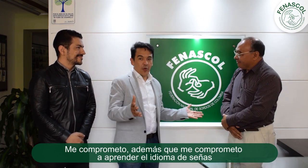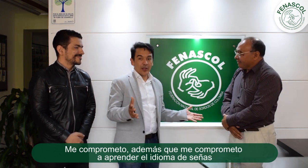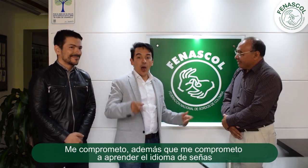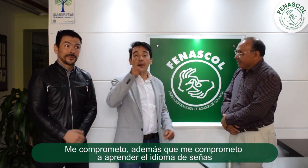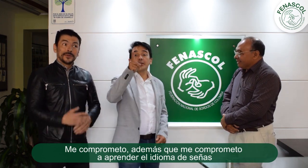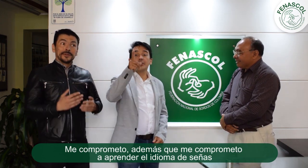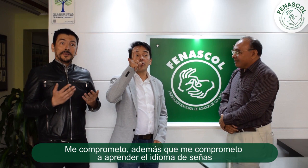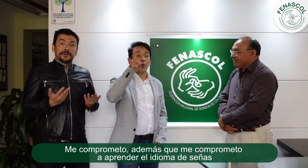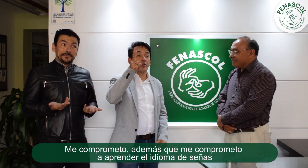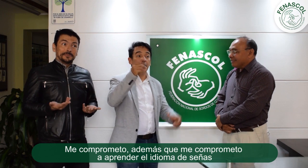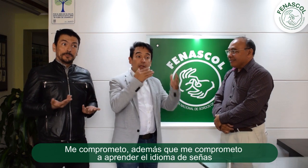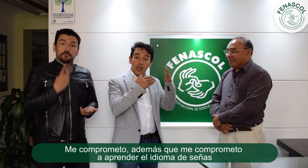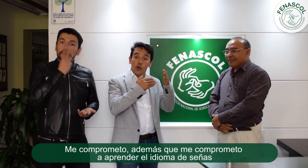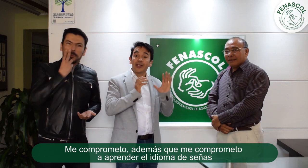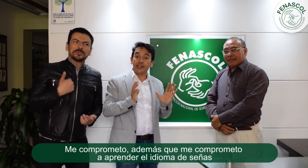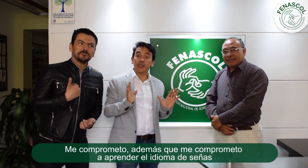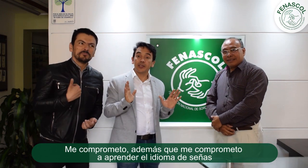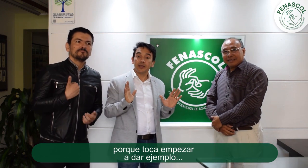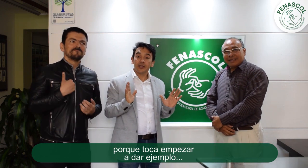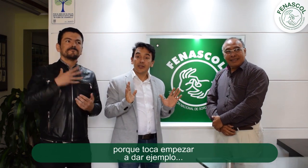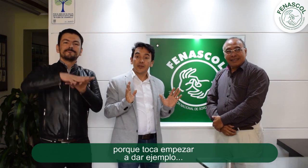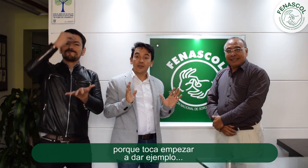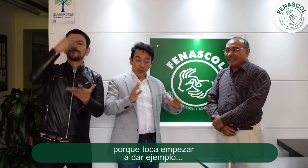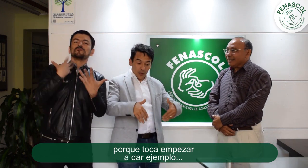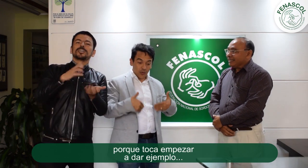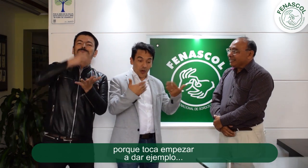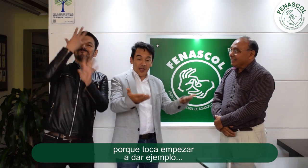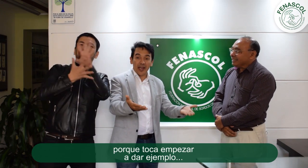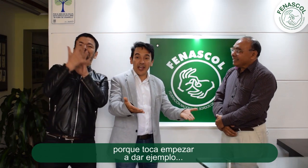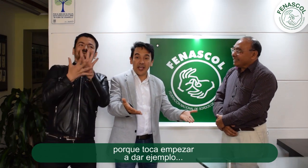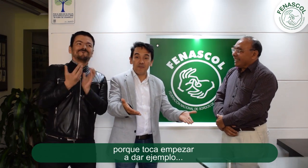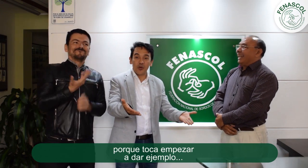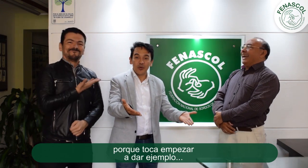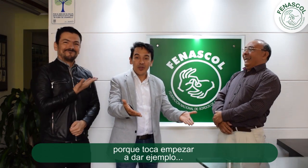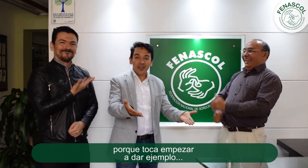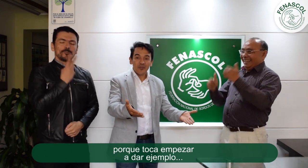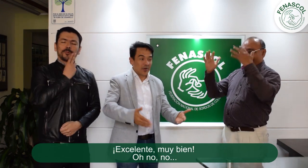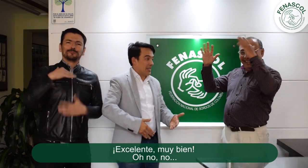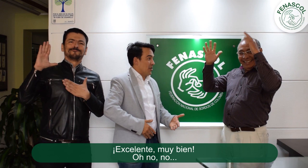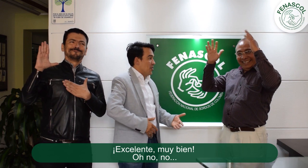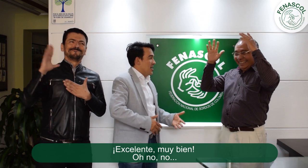Me comprometo, además que me comprometo a aprender el idioma de señas. Porque tengo que empezar a dar de ejemplo.